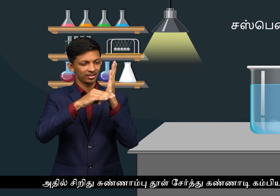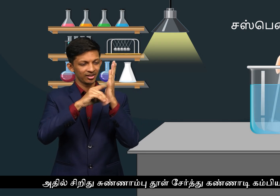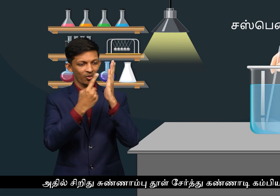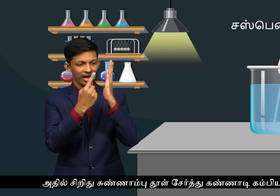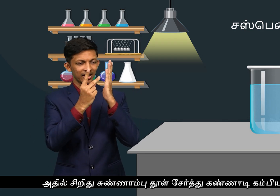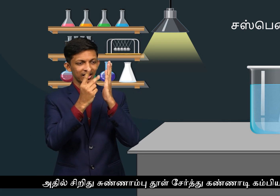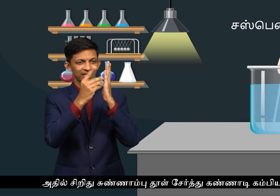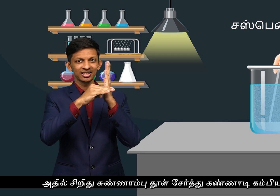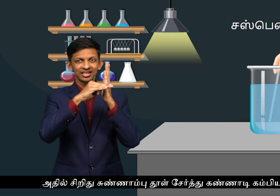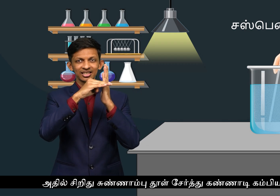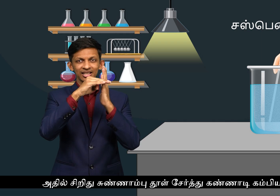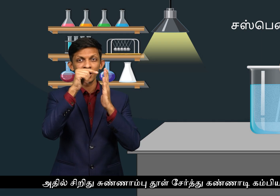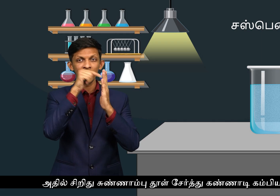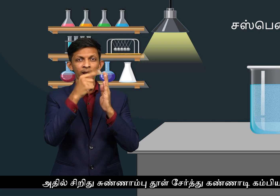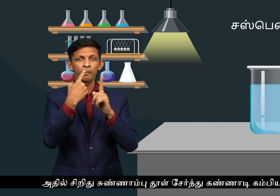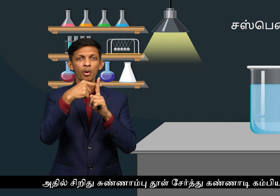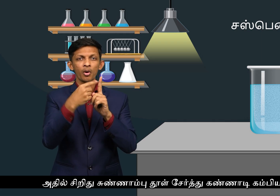கிளறவும்.